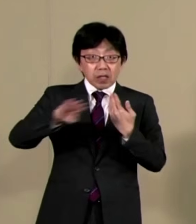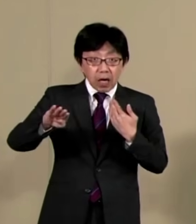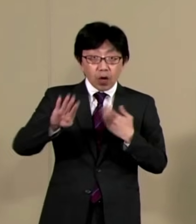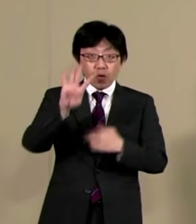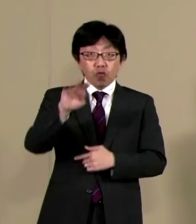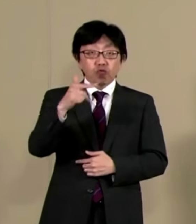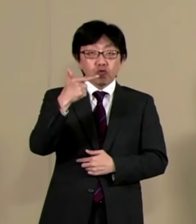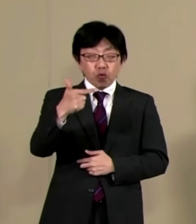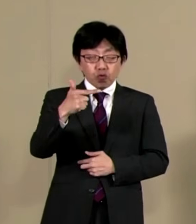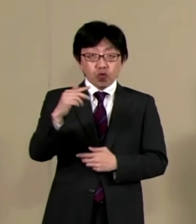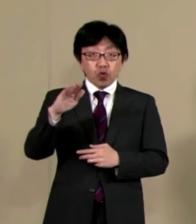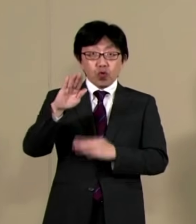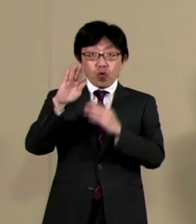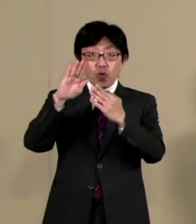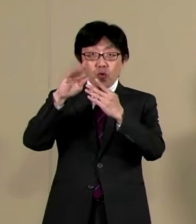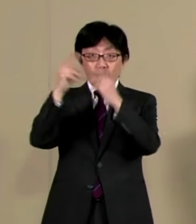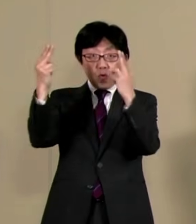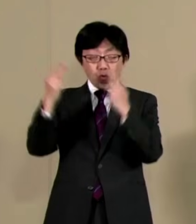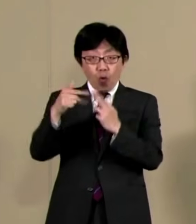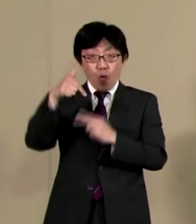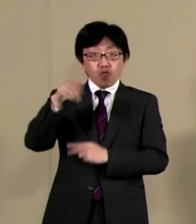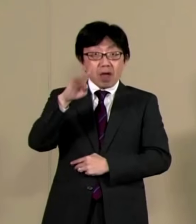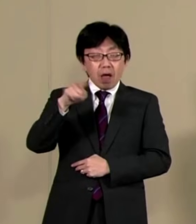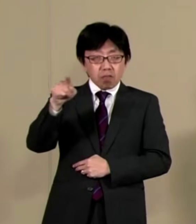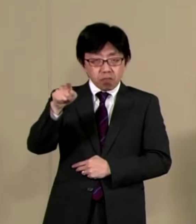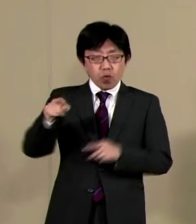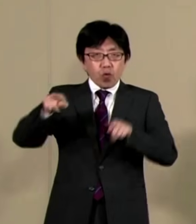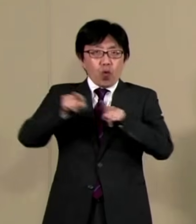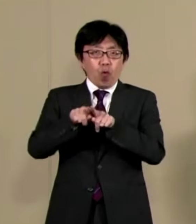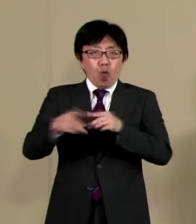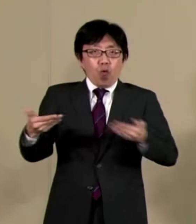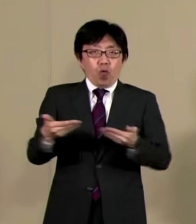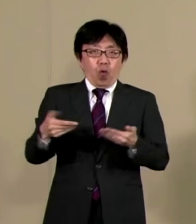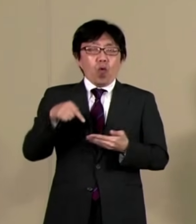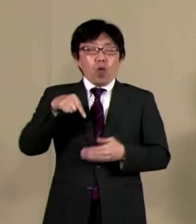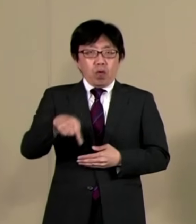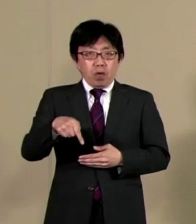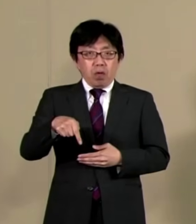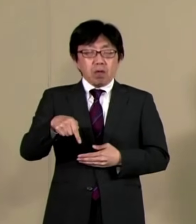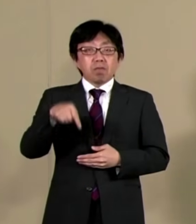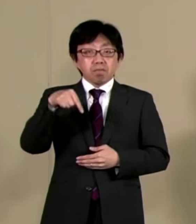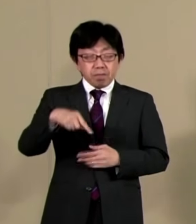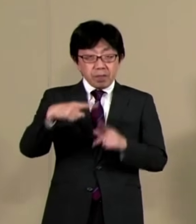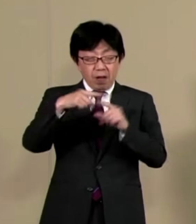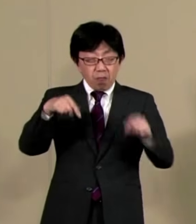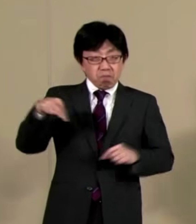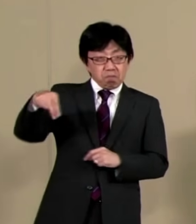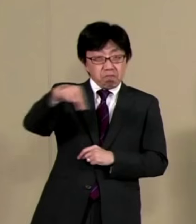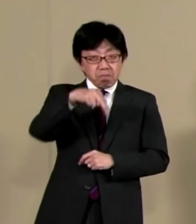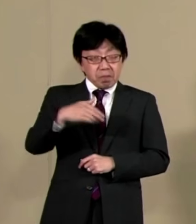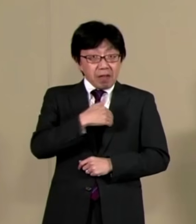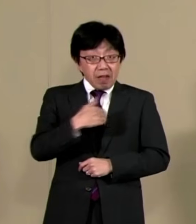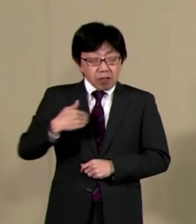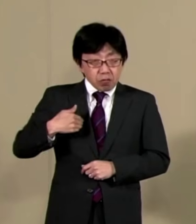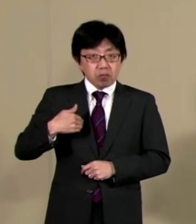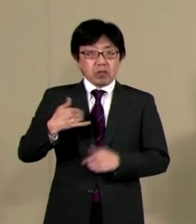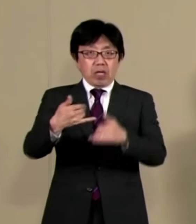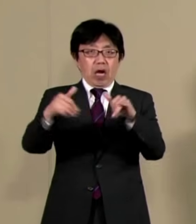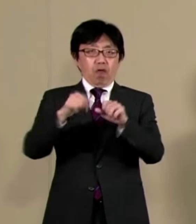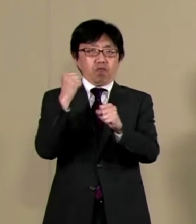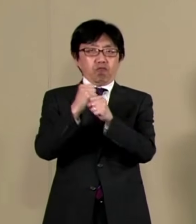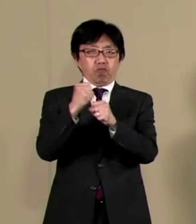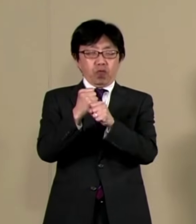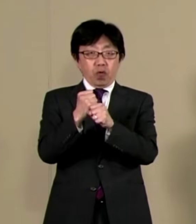46同歩権との強調共同です海遊型社会の構築を目指し相互作用的